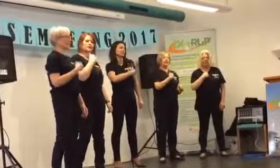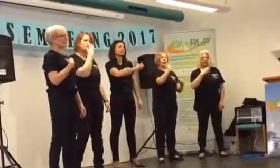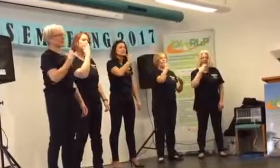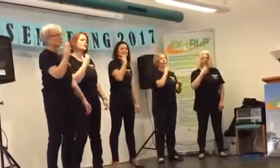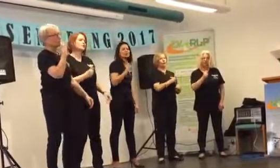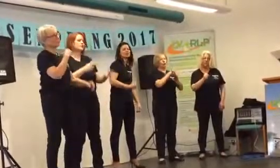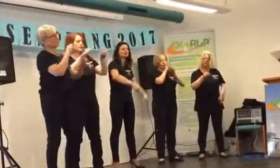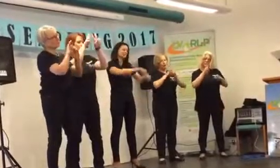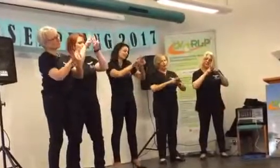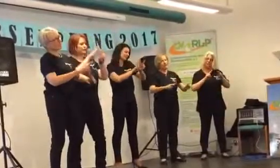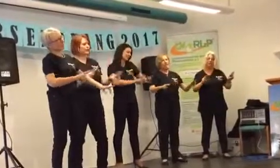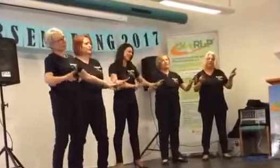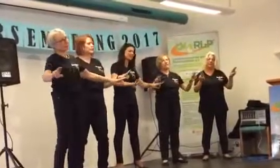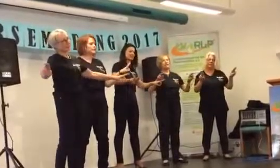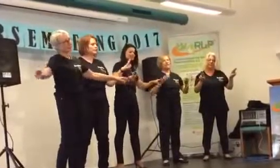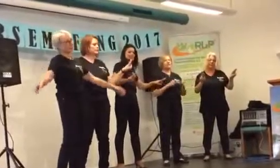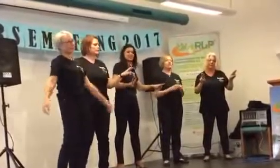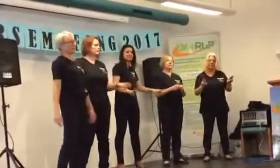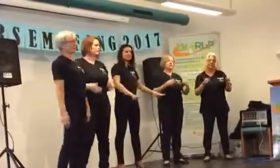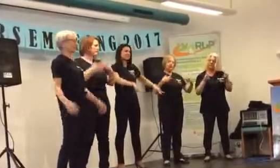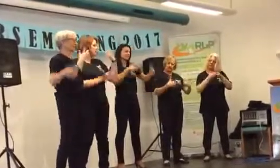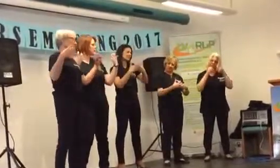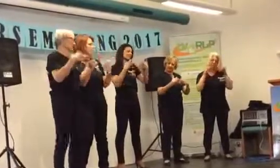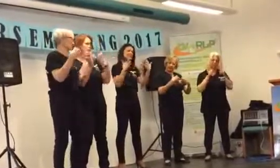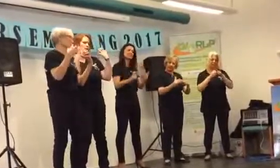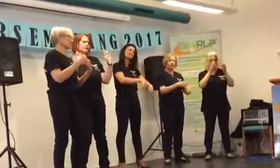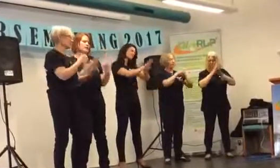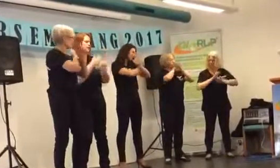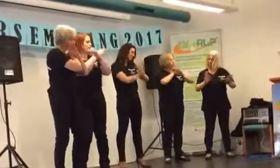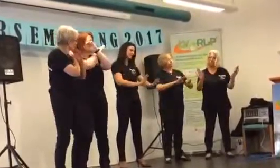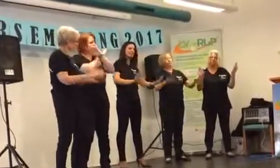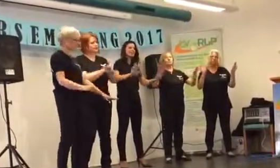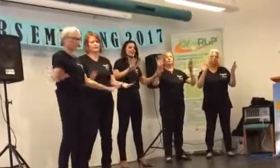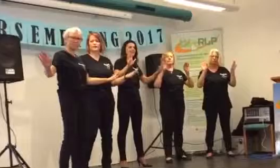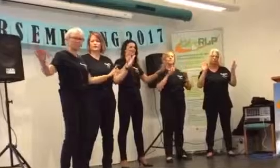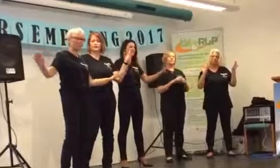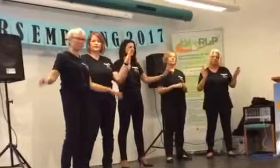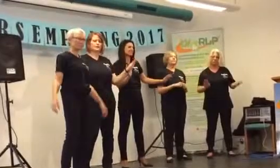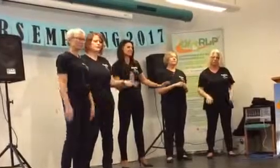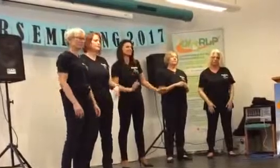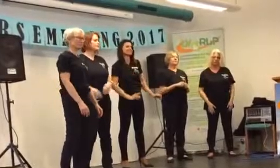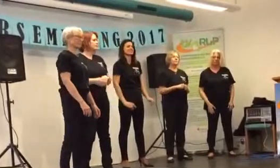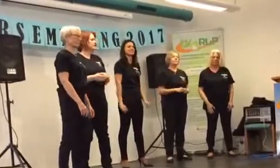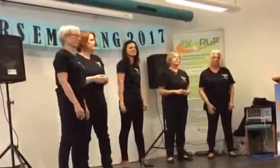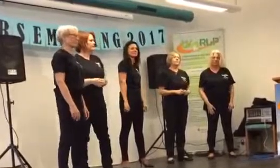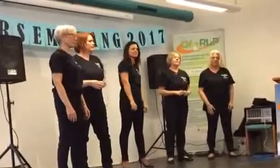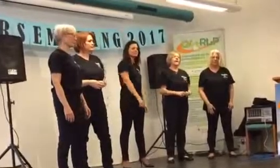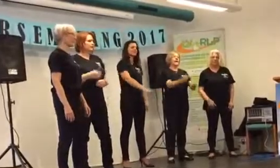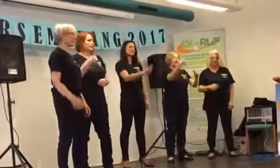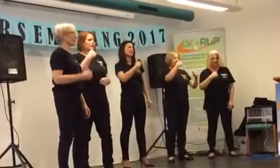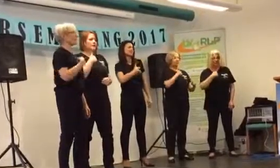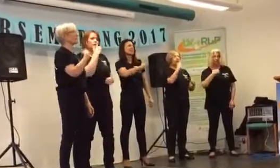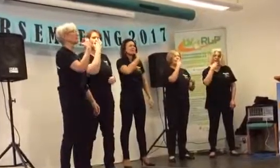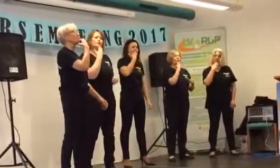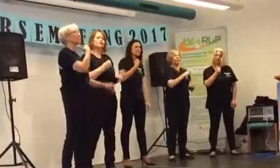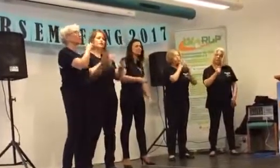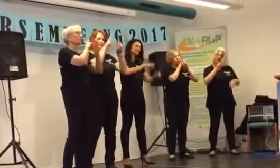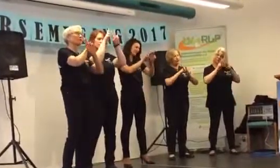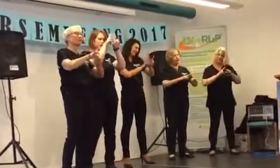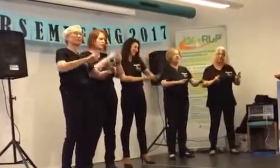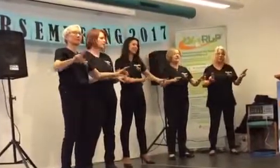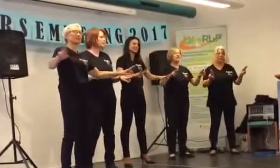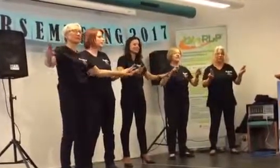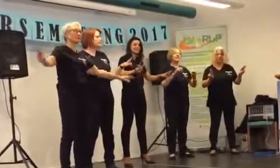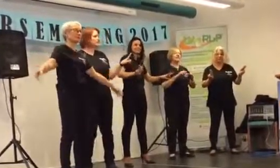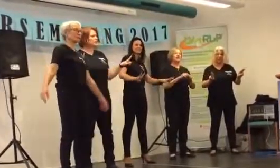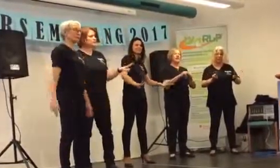Welt. Ich wünsche mir Frieden und keine Kriege. Ich wünsche